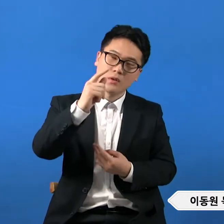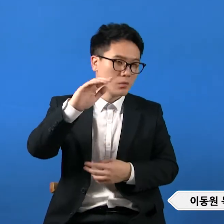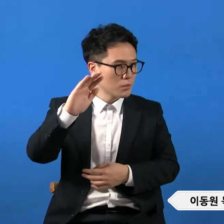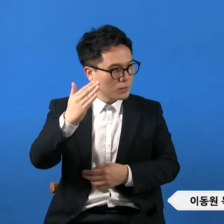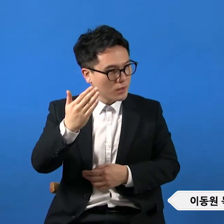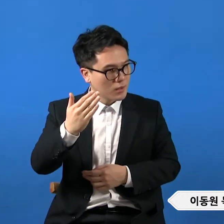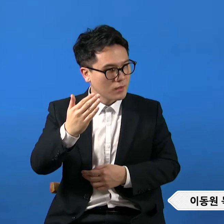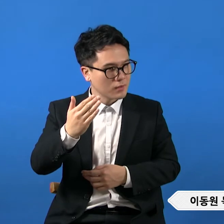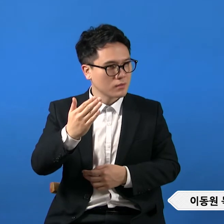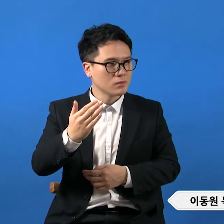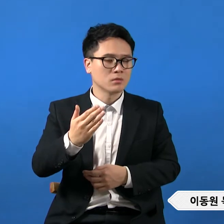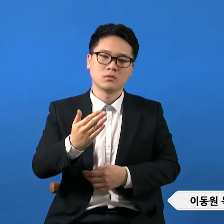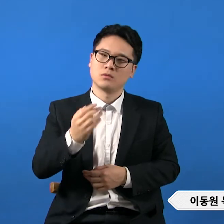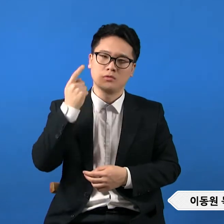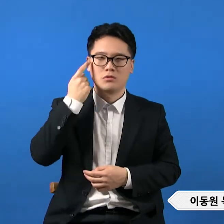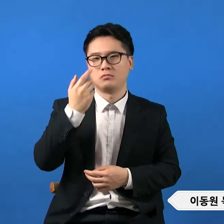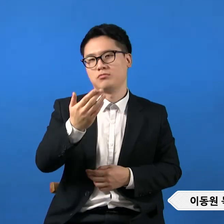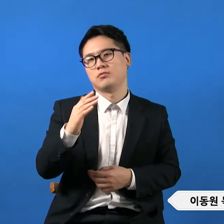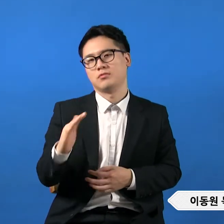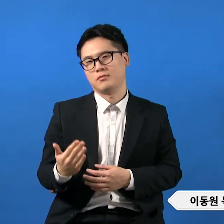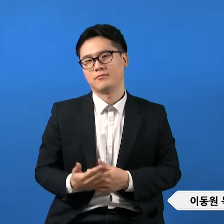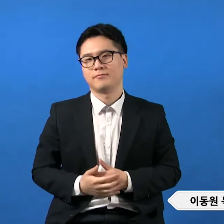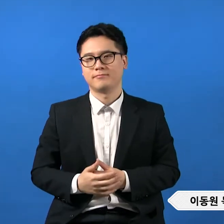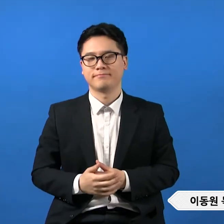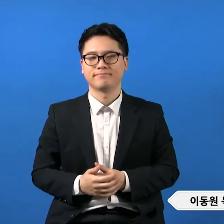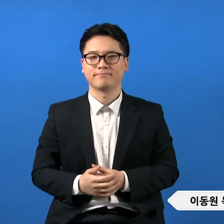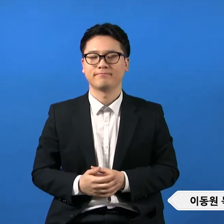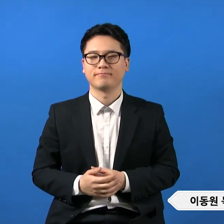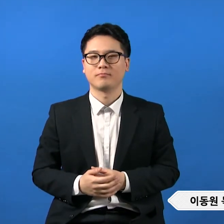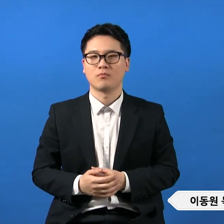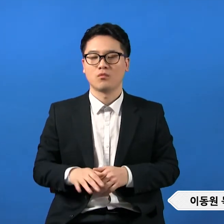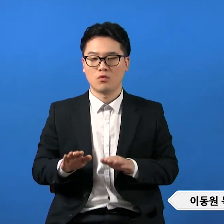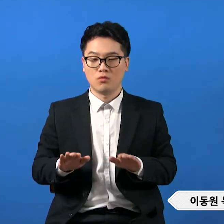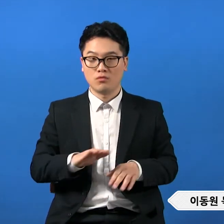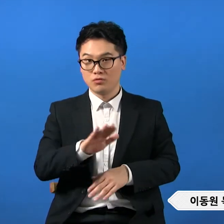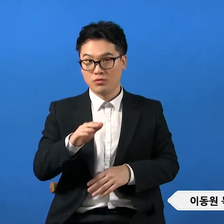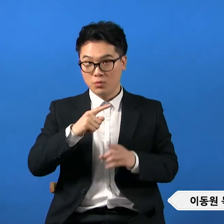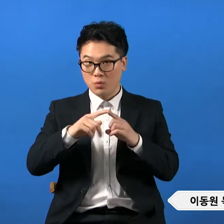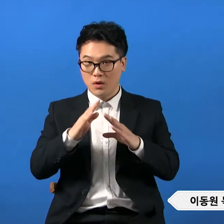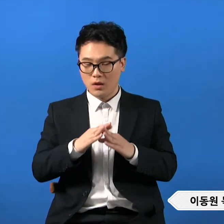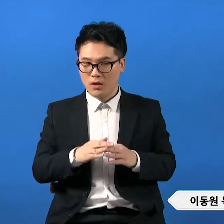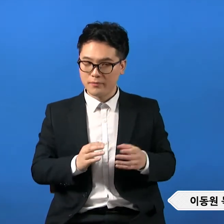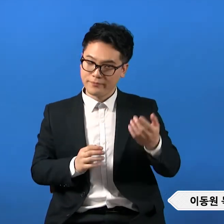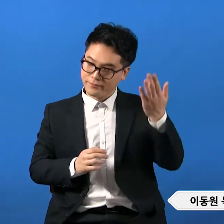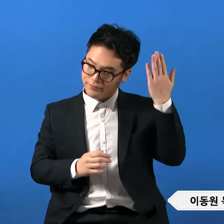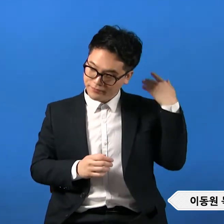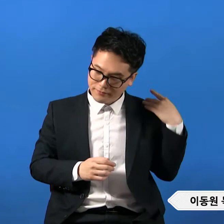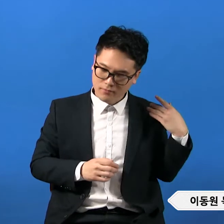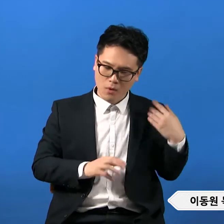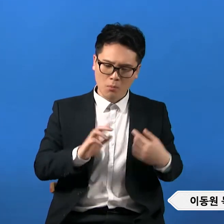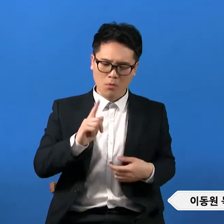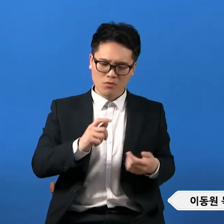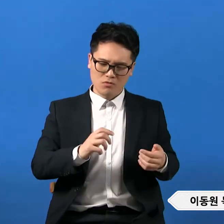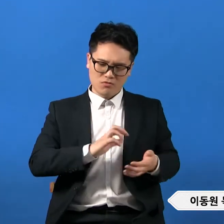것인가? 우리 교회는 한때 놀라운 부흥을 경험했습니다.